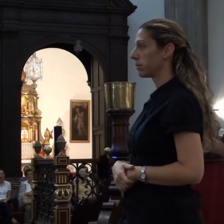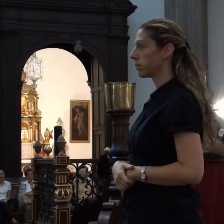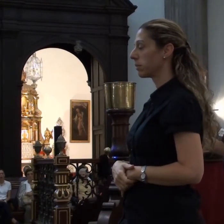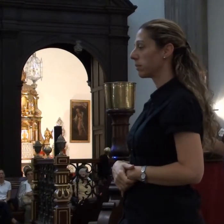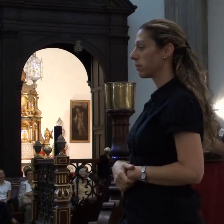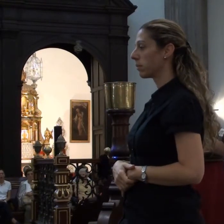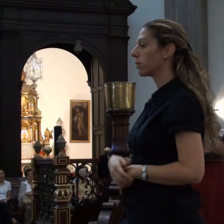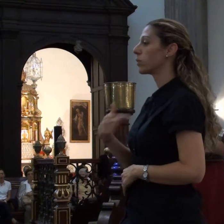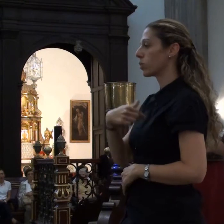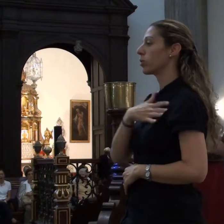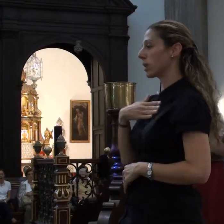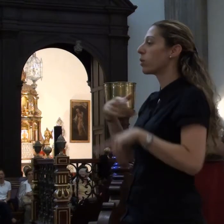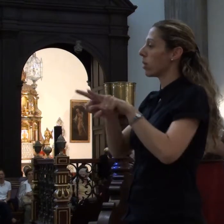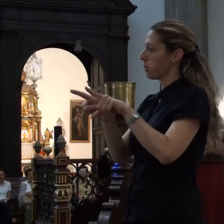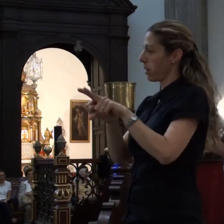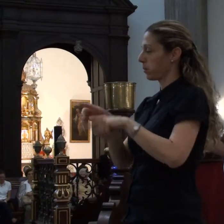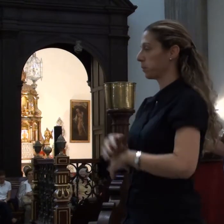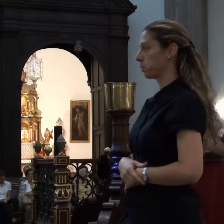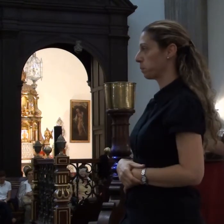hacer hermanos